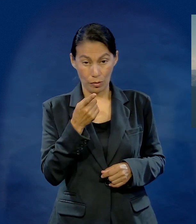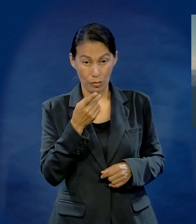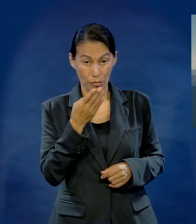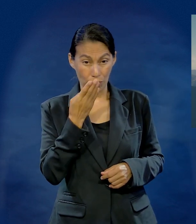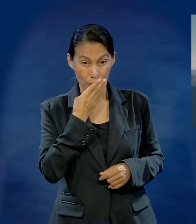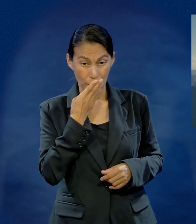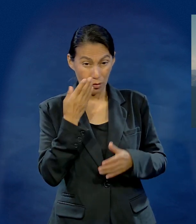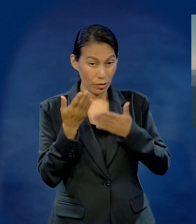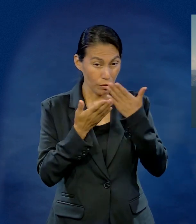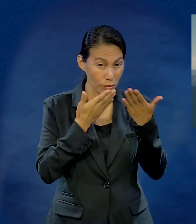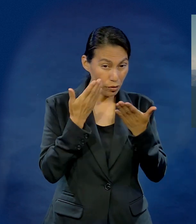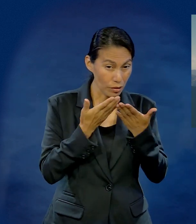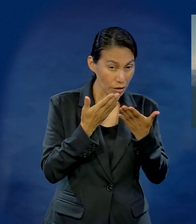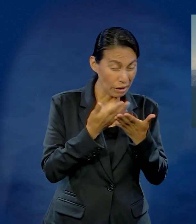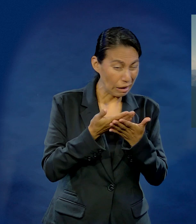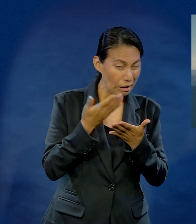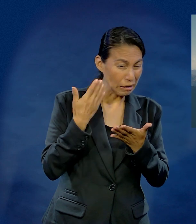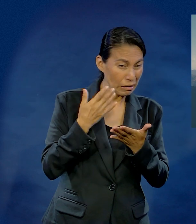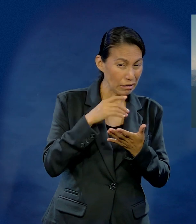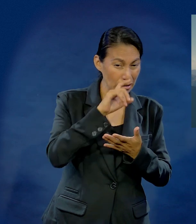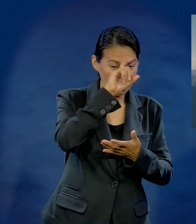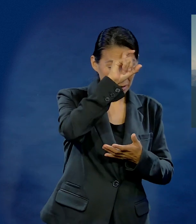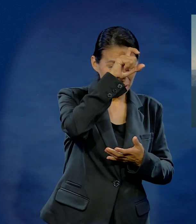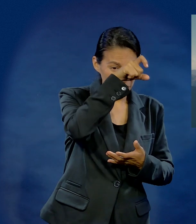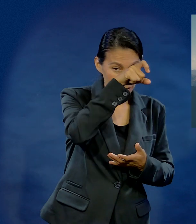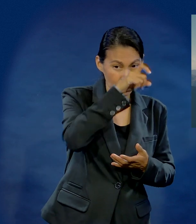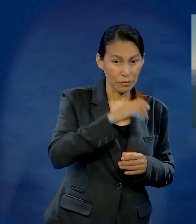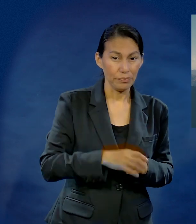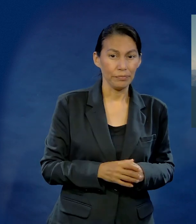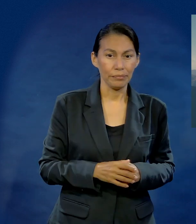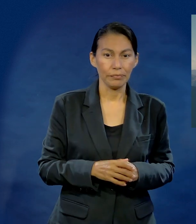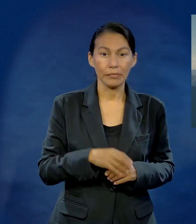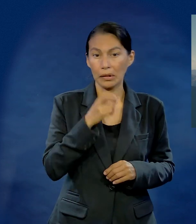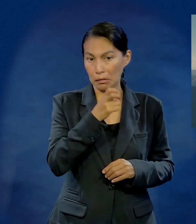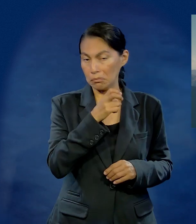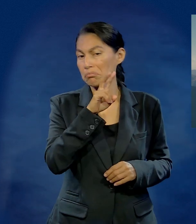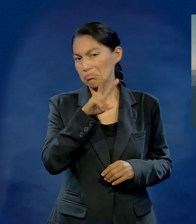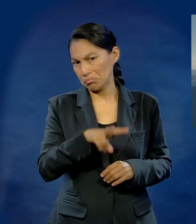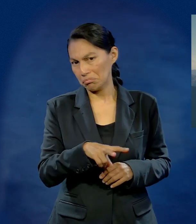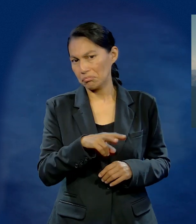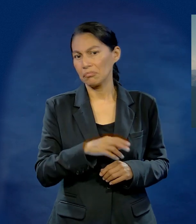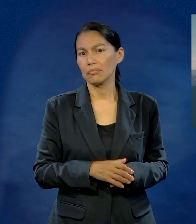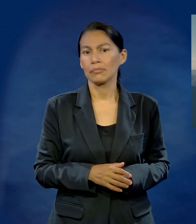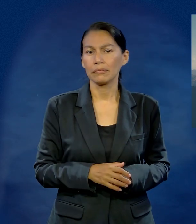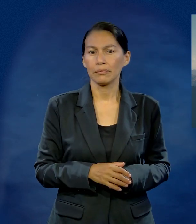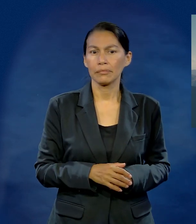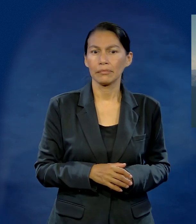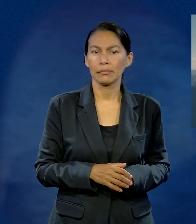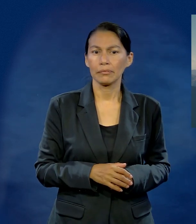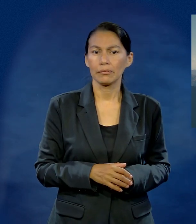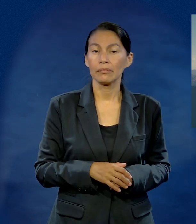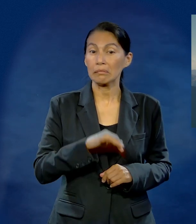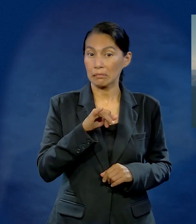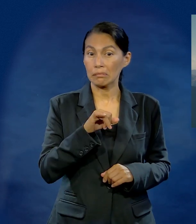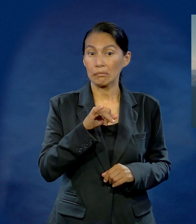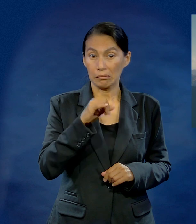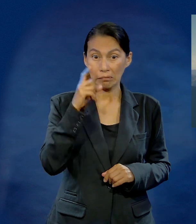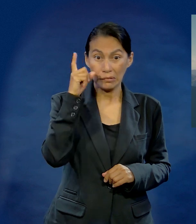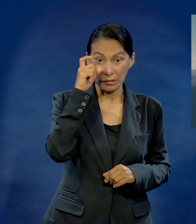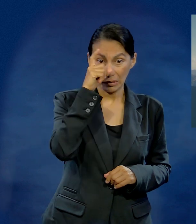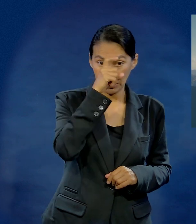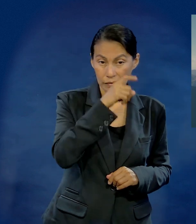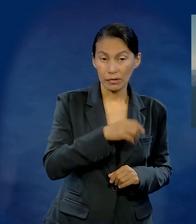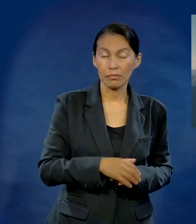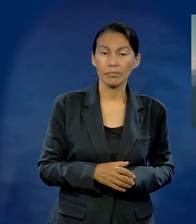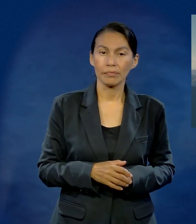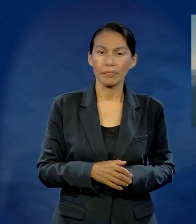Ahora pues, di que eres, ¿qué cosa? Mi hermana, para que me vaya bien por causa tuya y viva mi